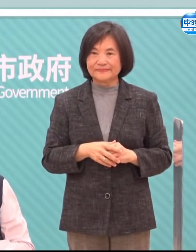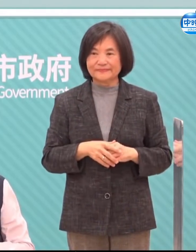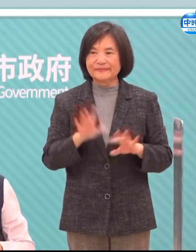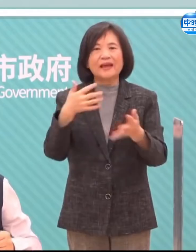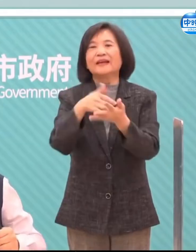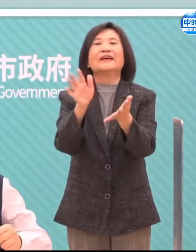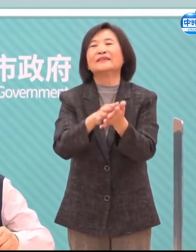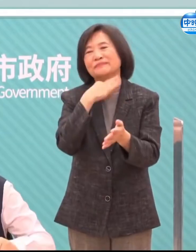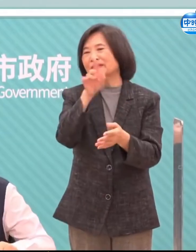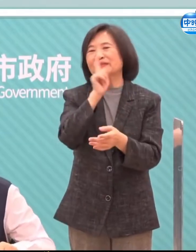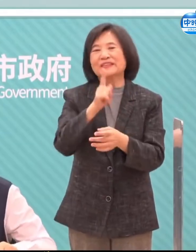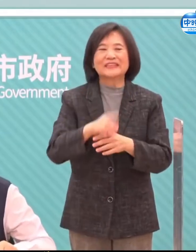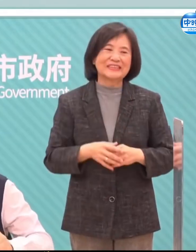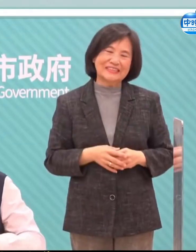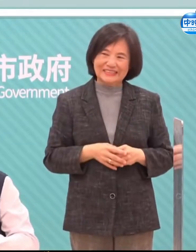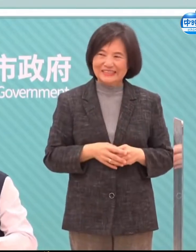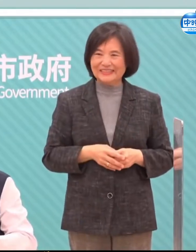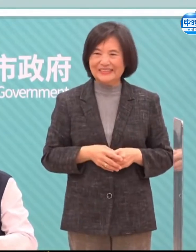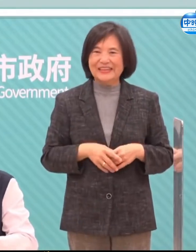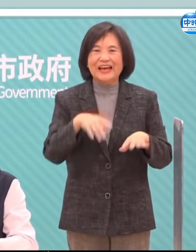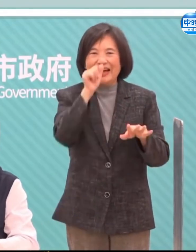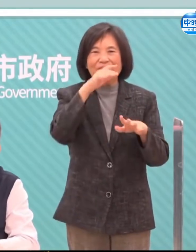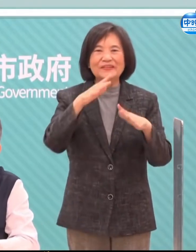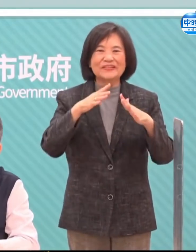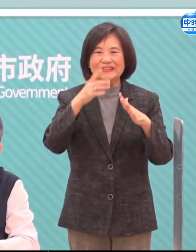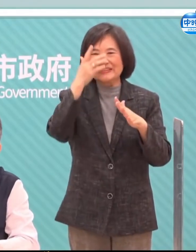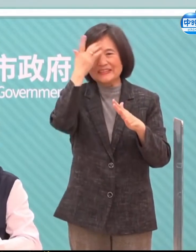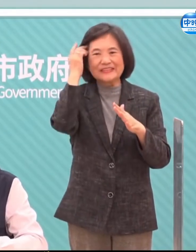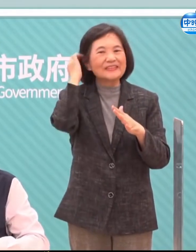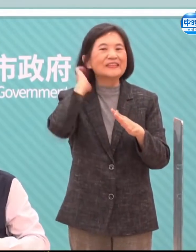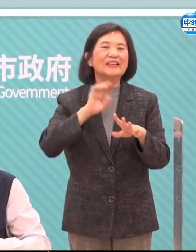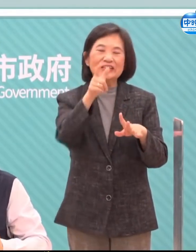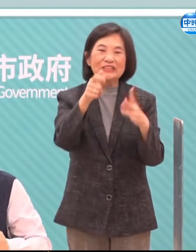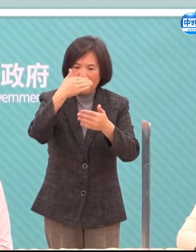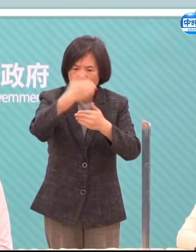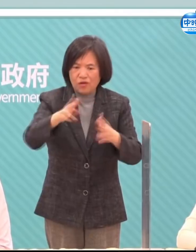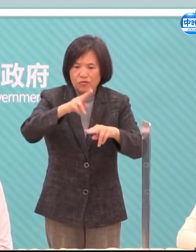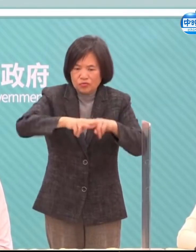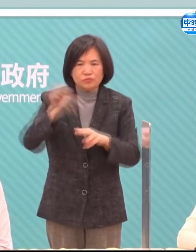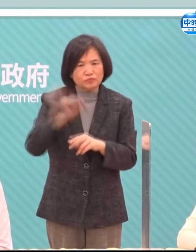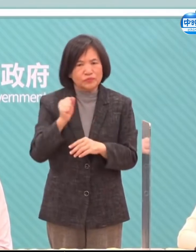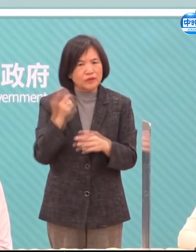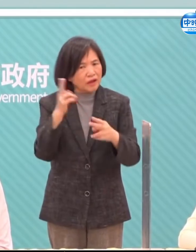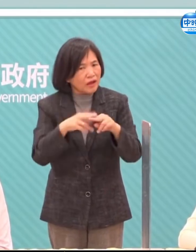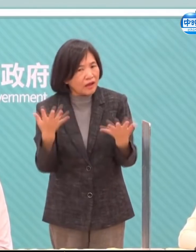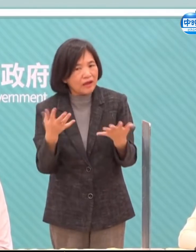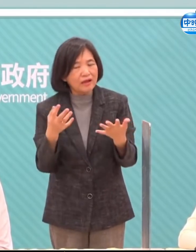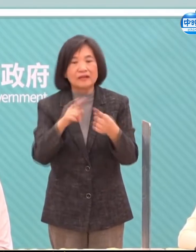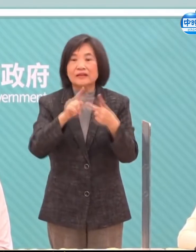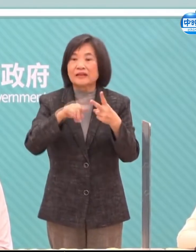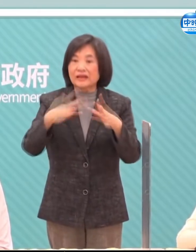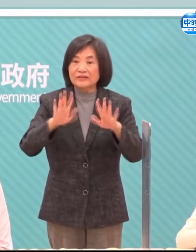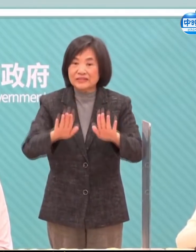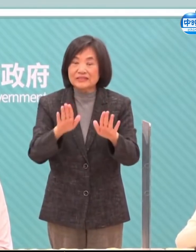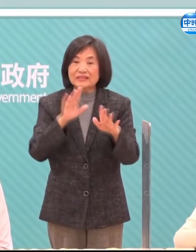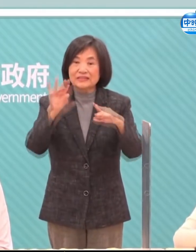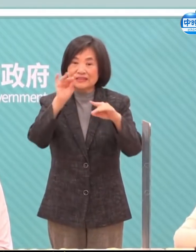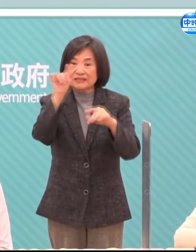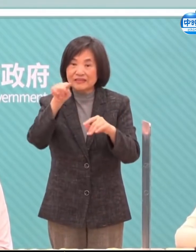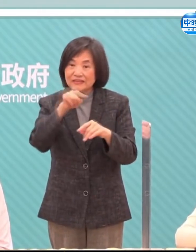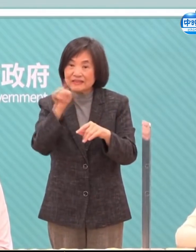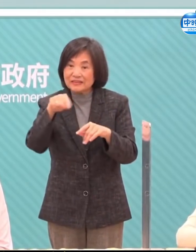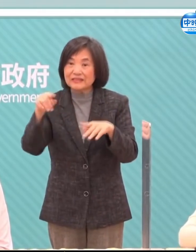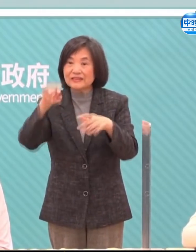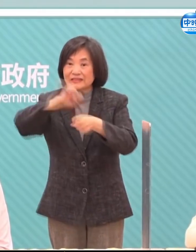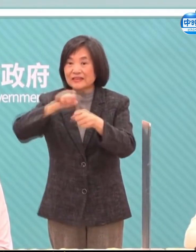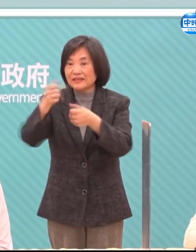算了。 好，不好意思，因为我们市长， 我回去叫陈佩琪不要乱写嘛。 今天尼加拉瓜跟我国断交了，那怎么看